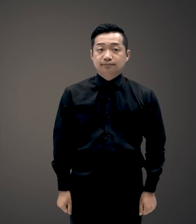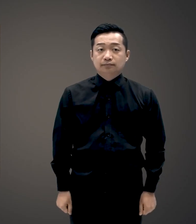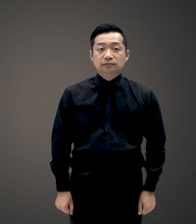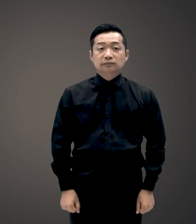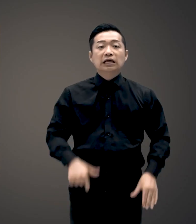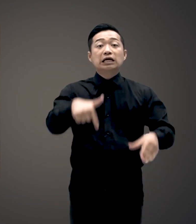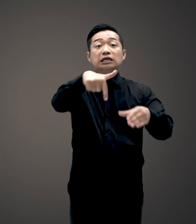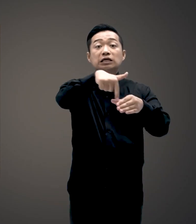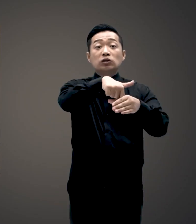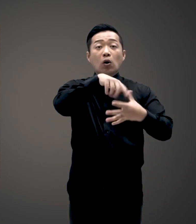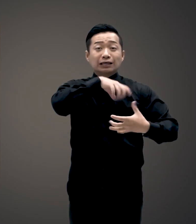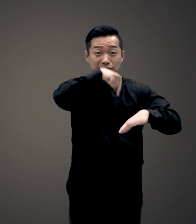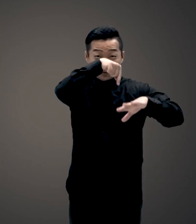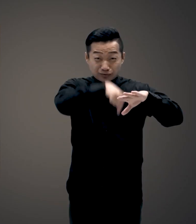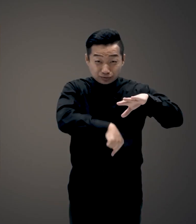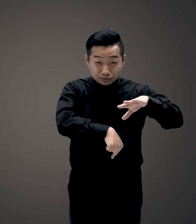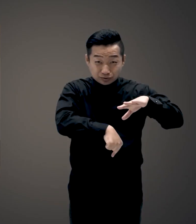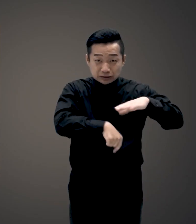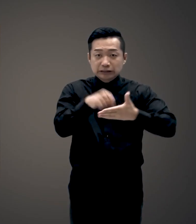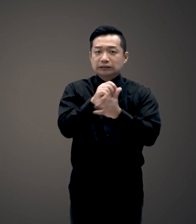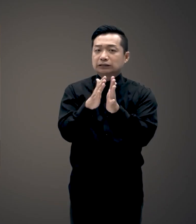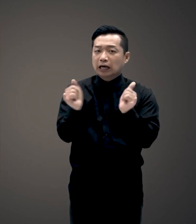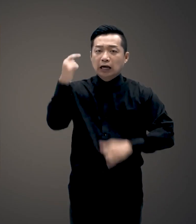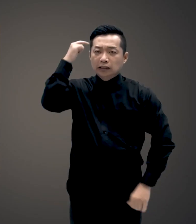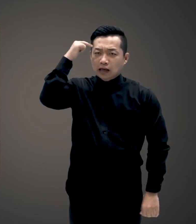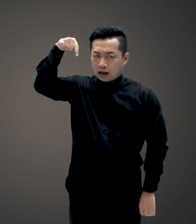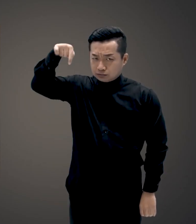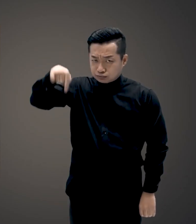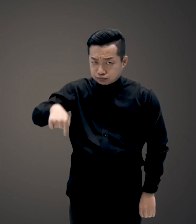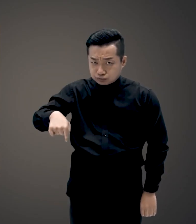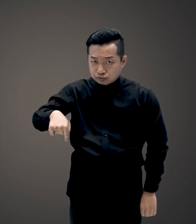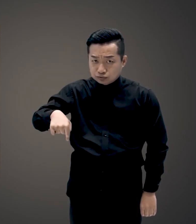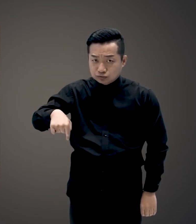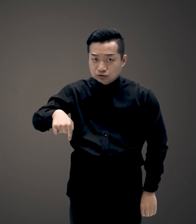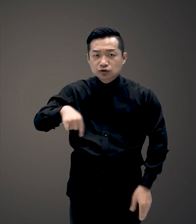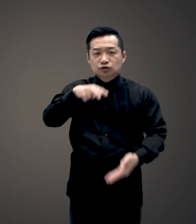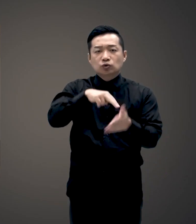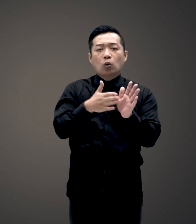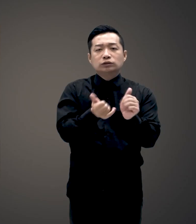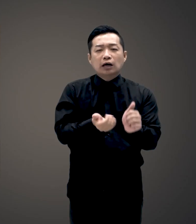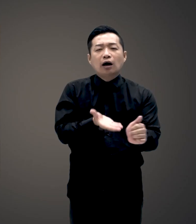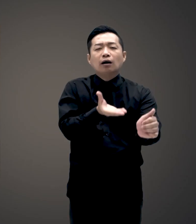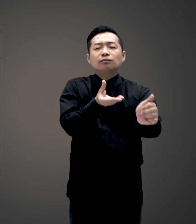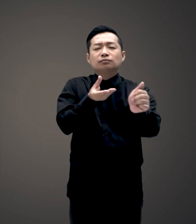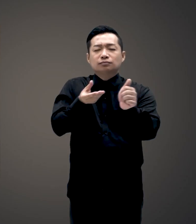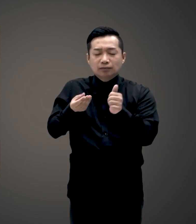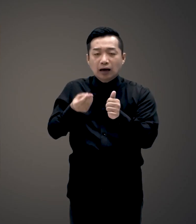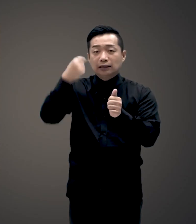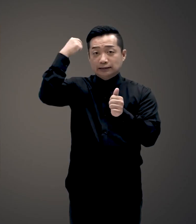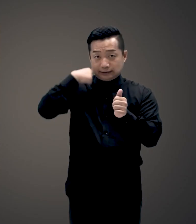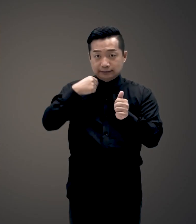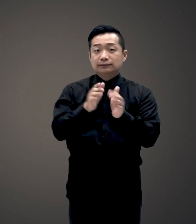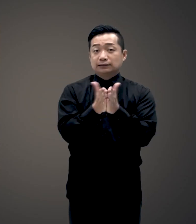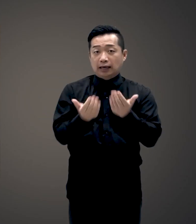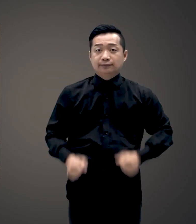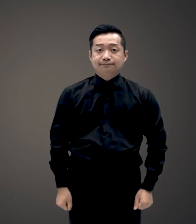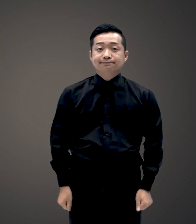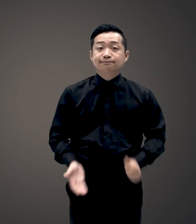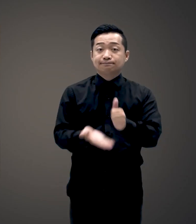매거진. 기독교의 심장부뿐 아니라 작가의 정신 깊숙한 곳까지 독자들을 끌어들이는 걸작이다.